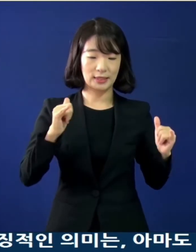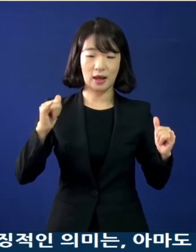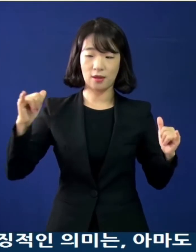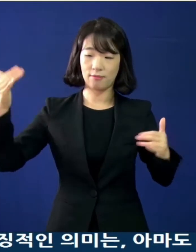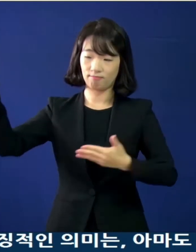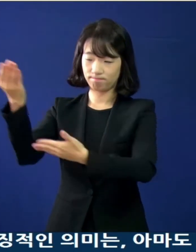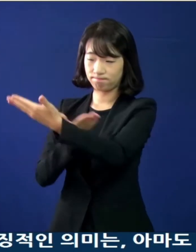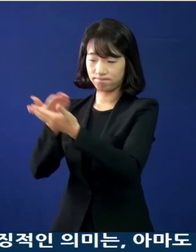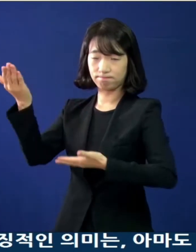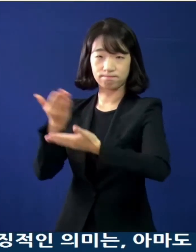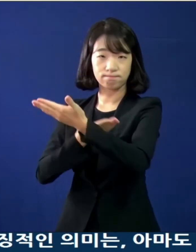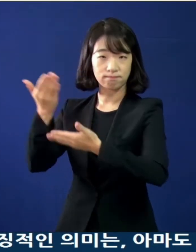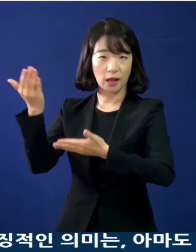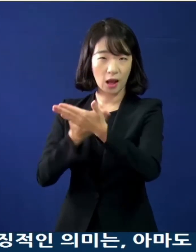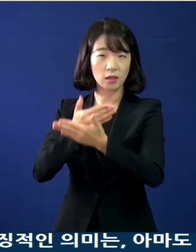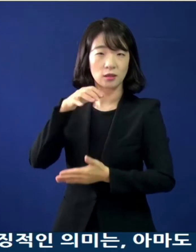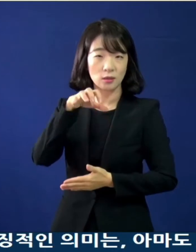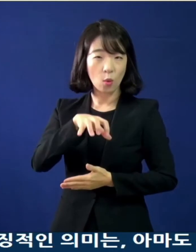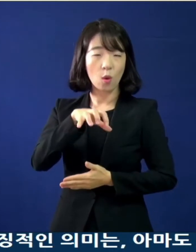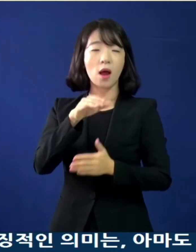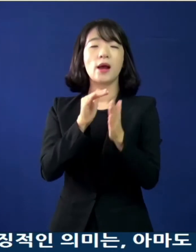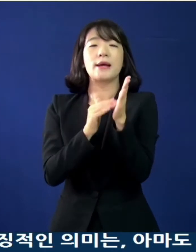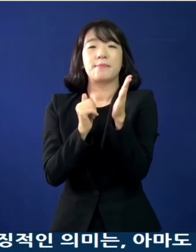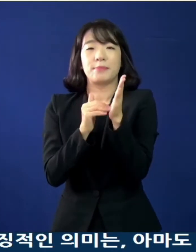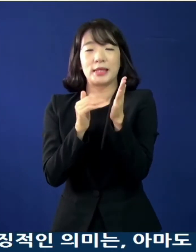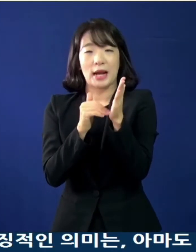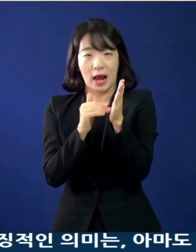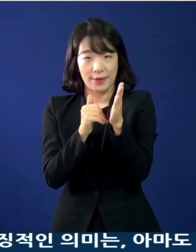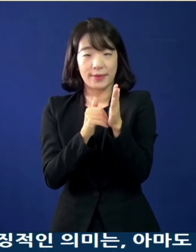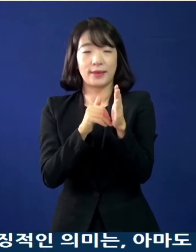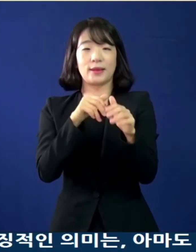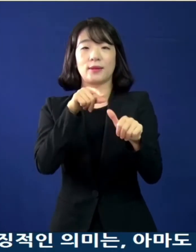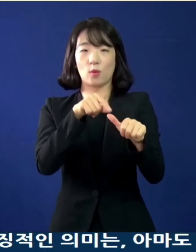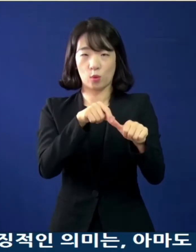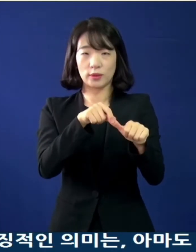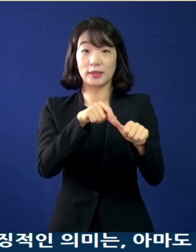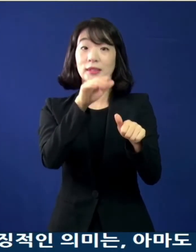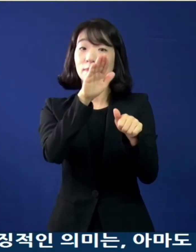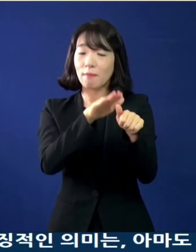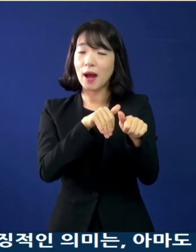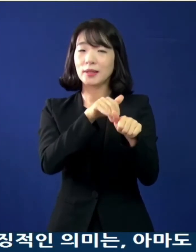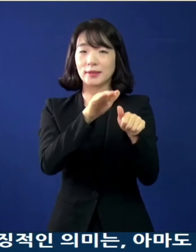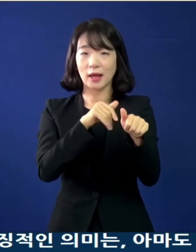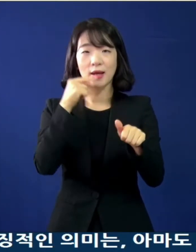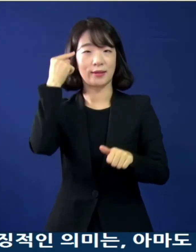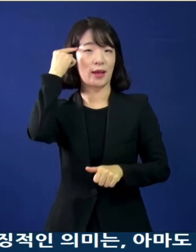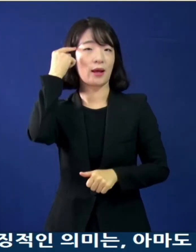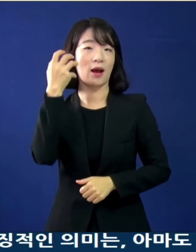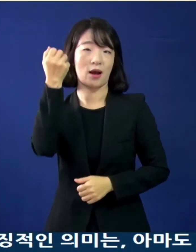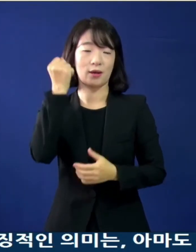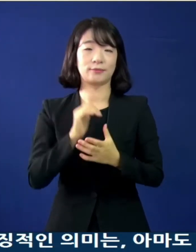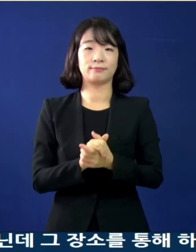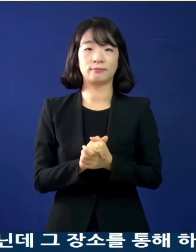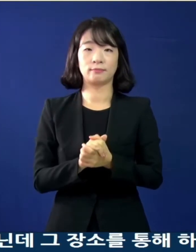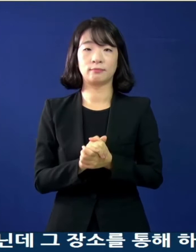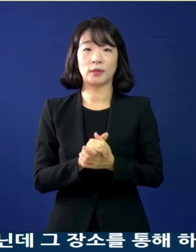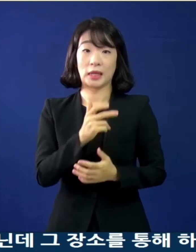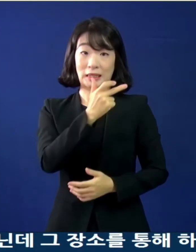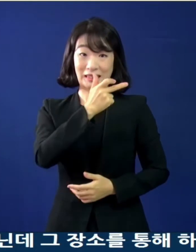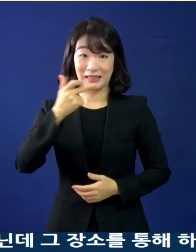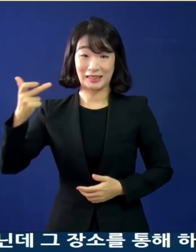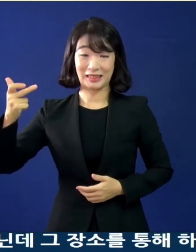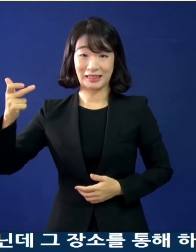곳, 그것을 의미하고 있다, 이렇게 해석하면 좋을 것 같습니다. 그러니까 큰 요새가 있다고